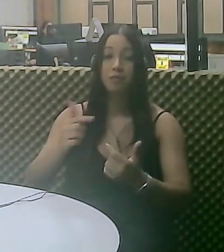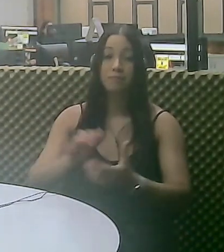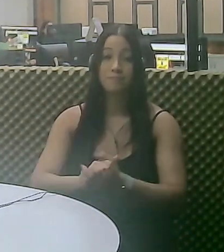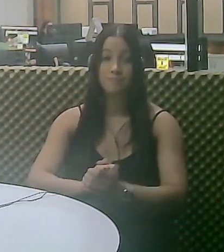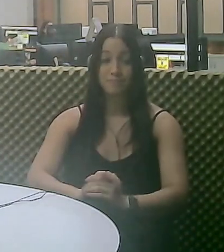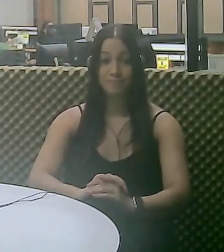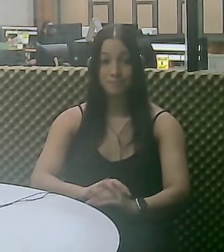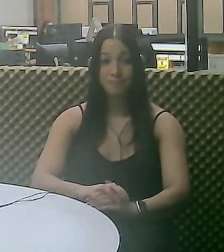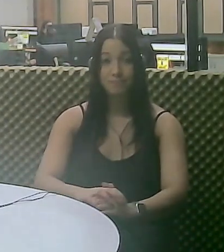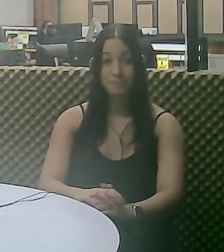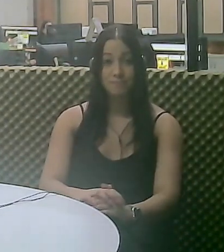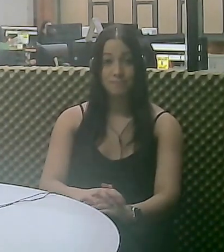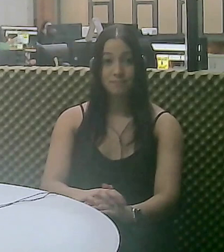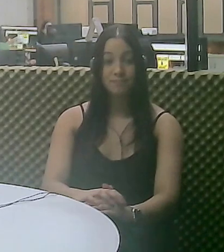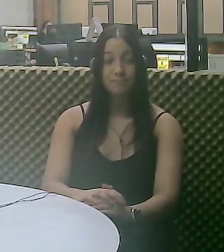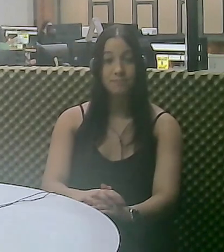receberam.